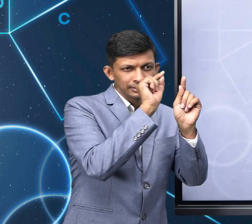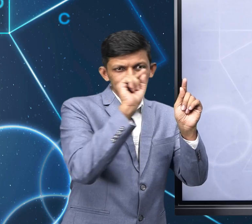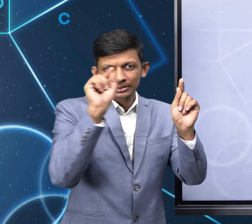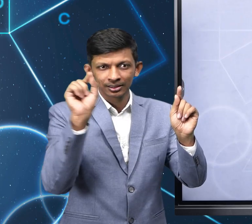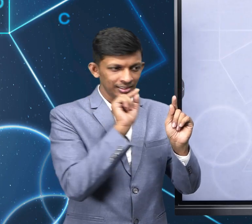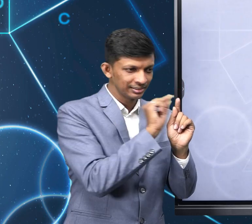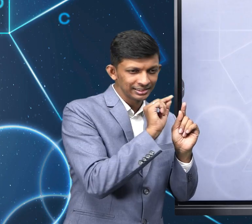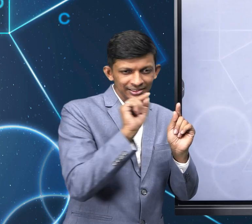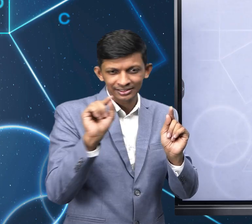आयसोमेट्रिक स्केच,